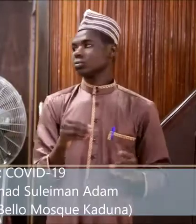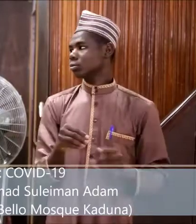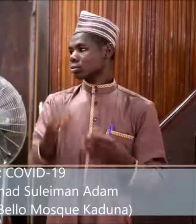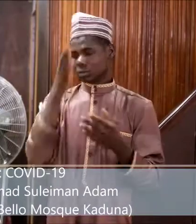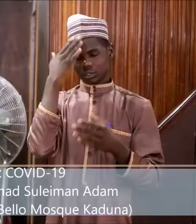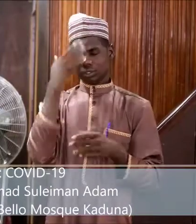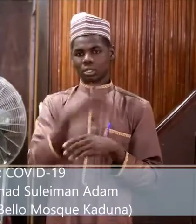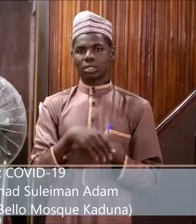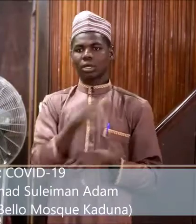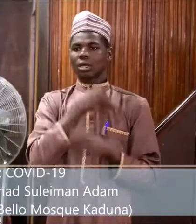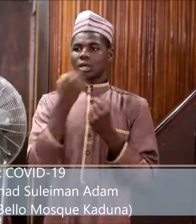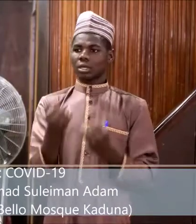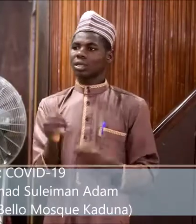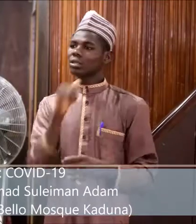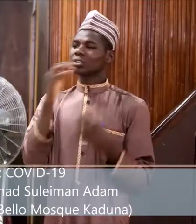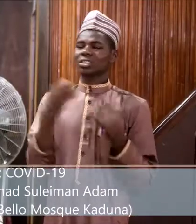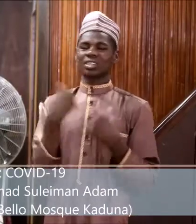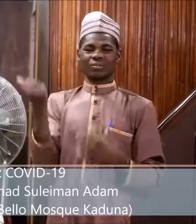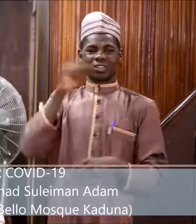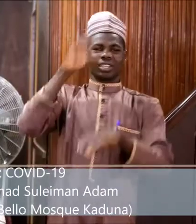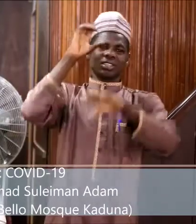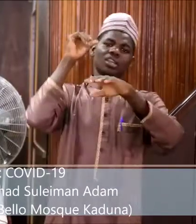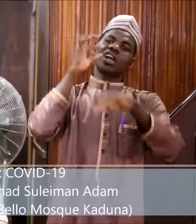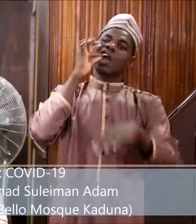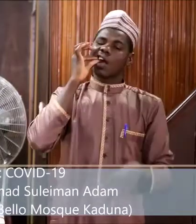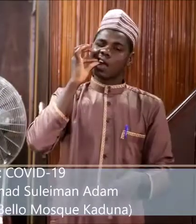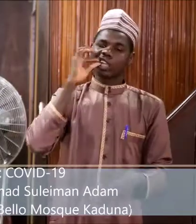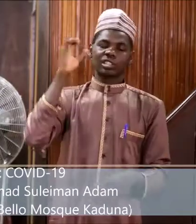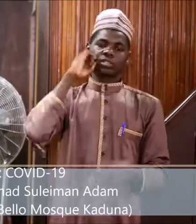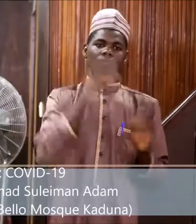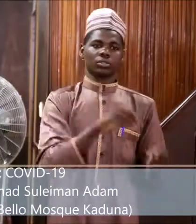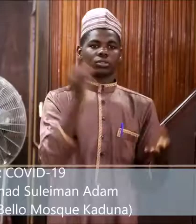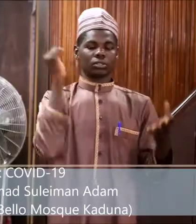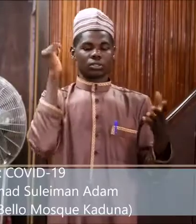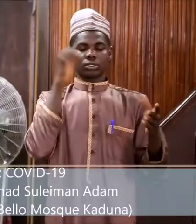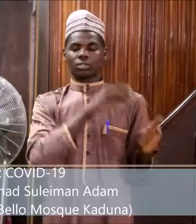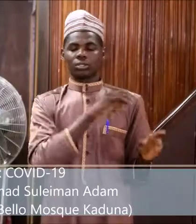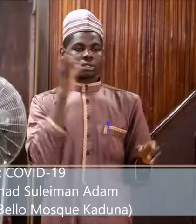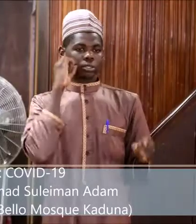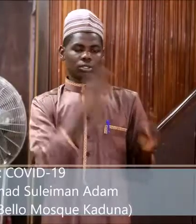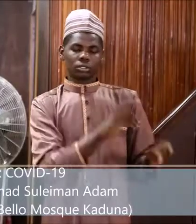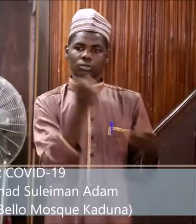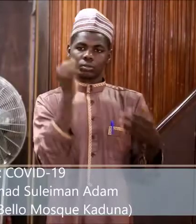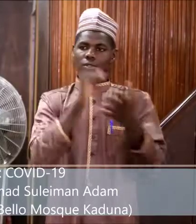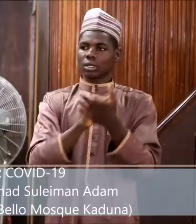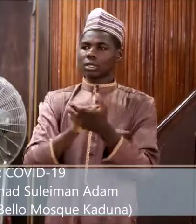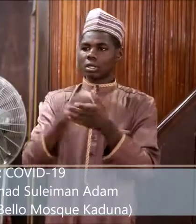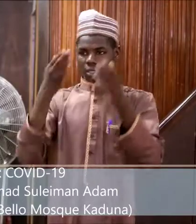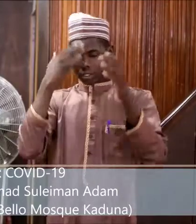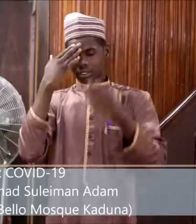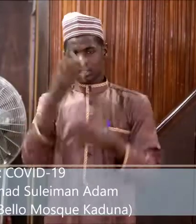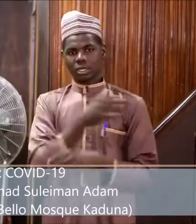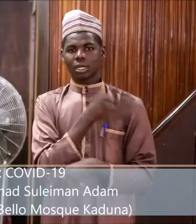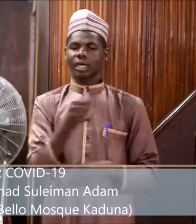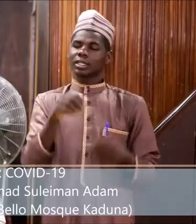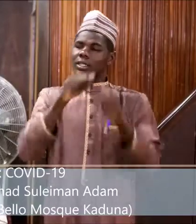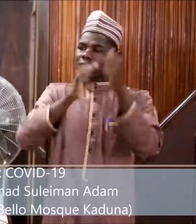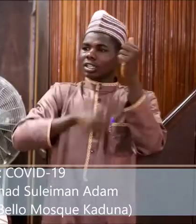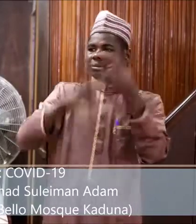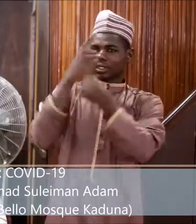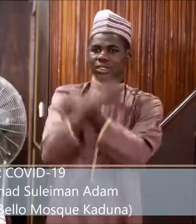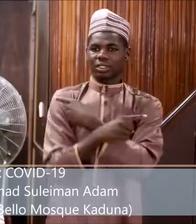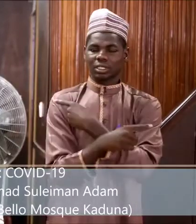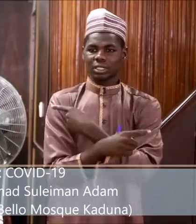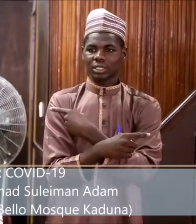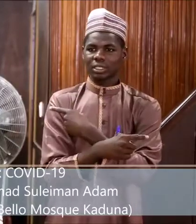1257. Ba wani alhaji da ya yi, domin a kullun sai mutum 1000 sun mutu saboda amai da gudawa da ya same su a wannan lokaci.